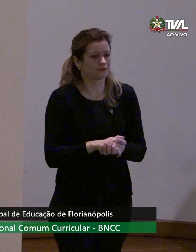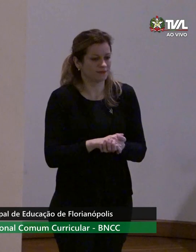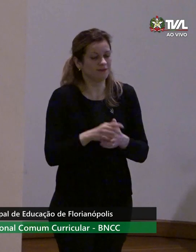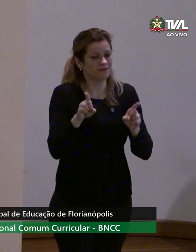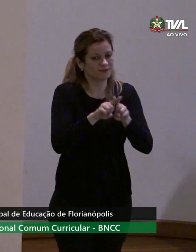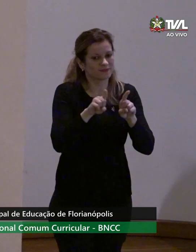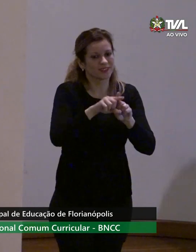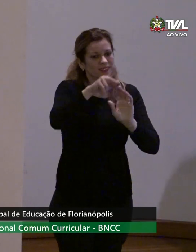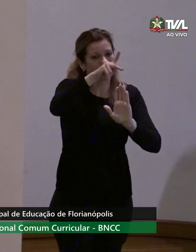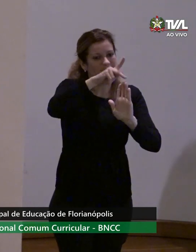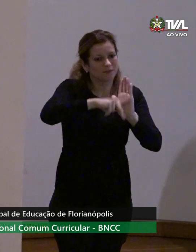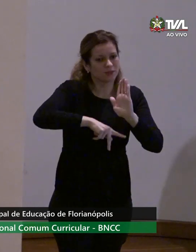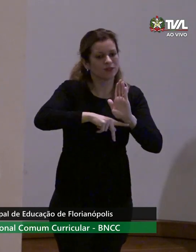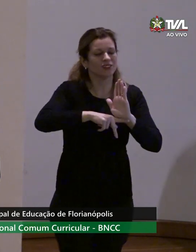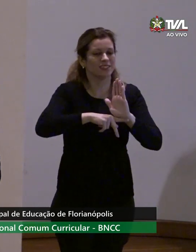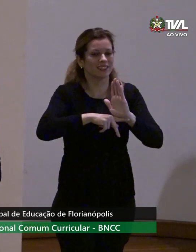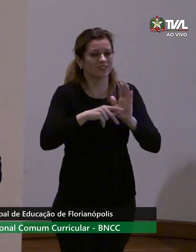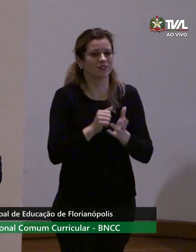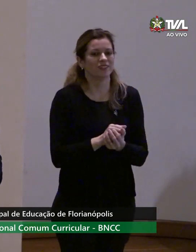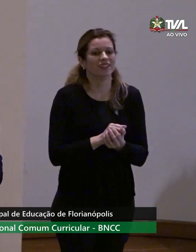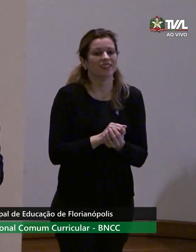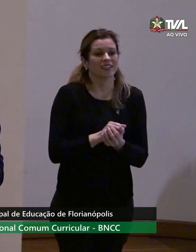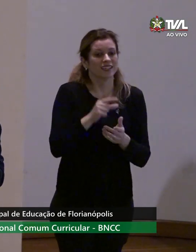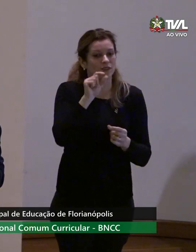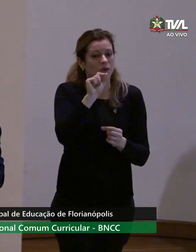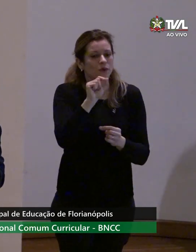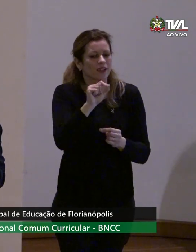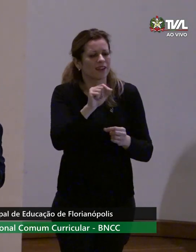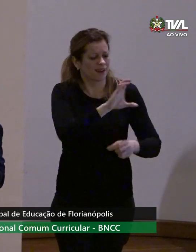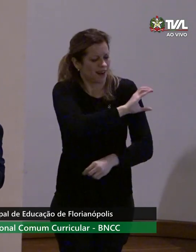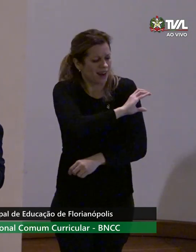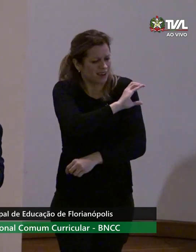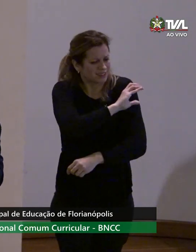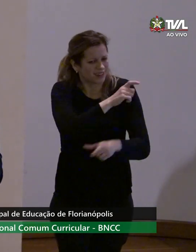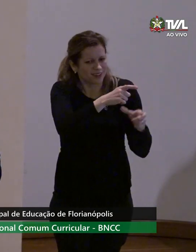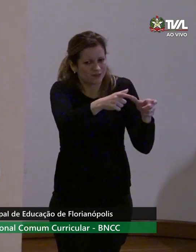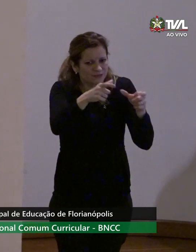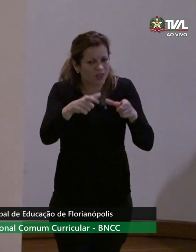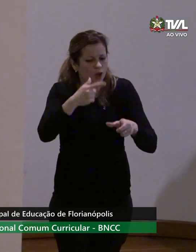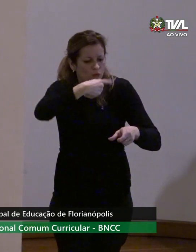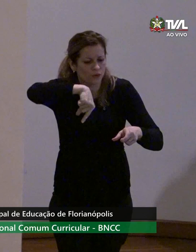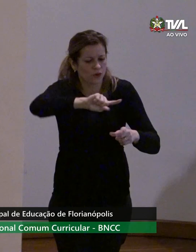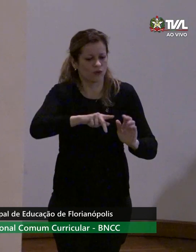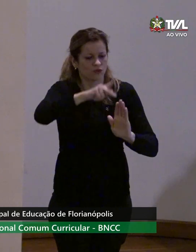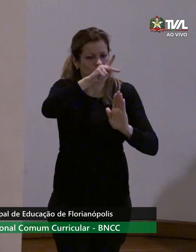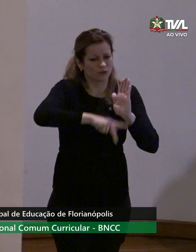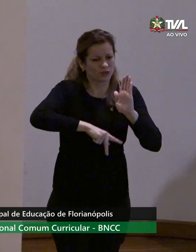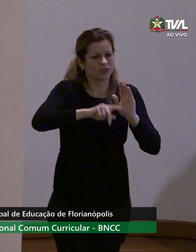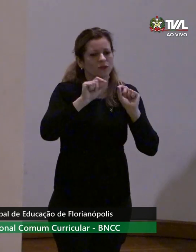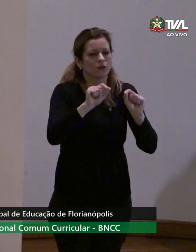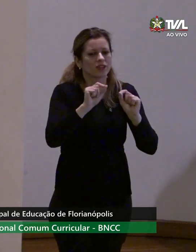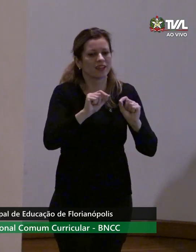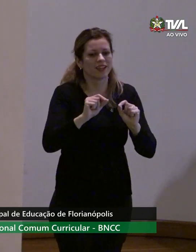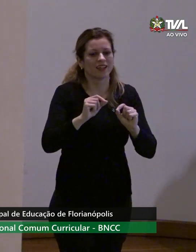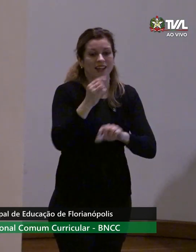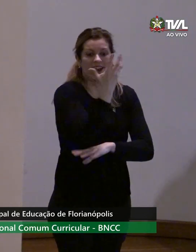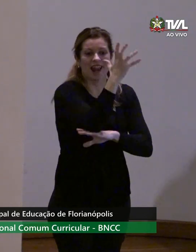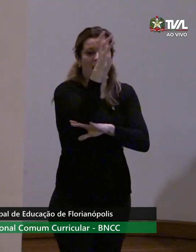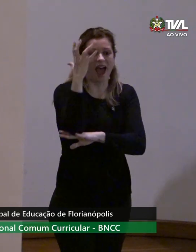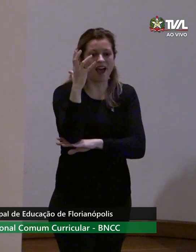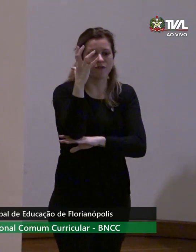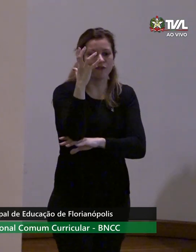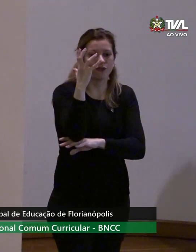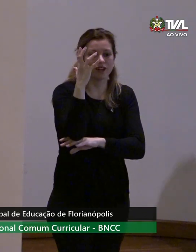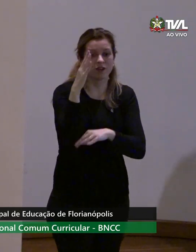outro projeto que vai encantar as nossas creches que a gente chamou de projeto casinha na árvore não é bem uma